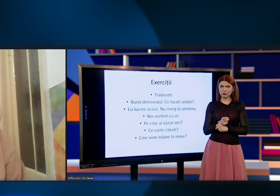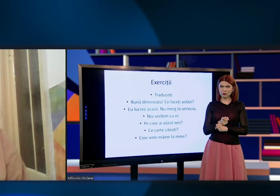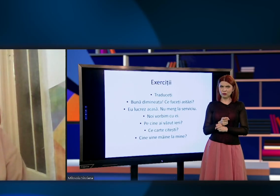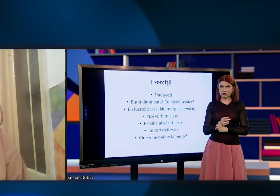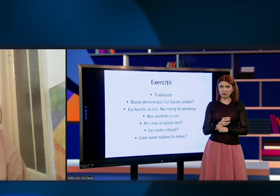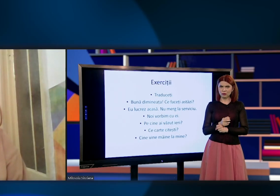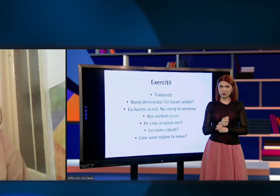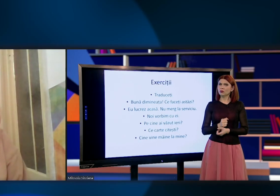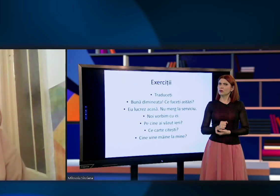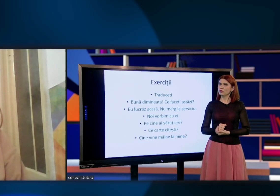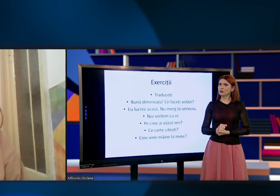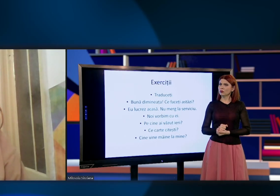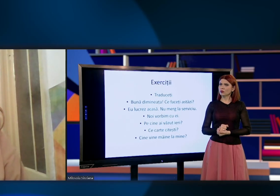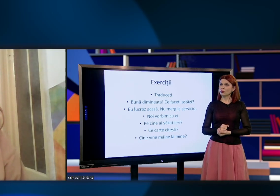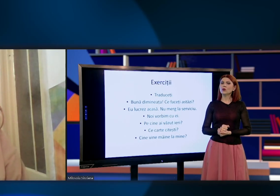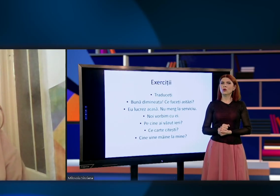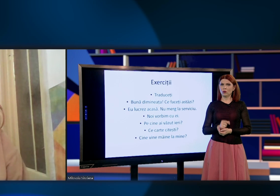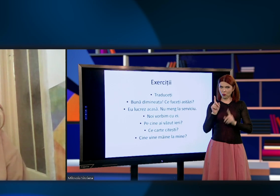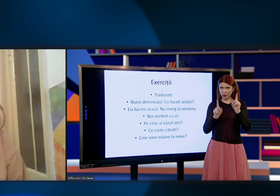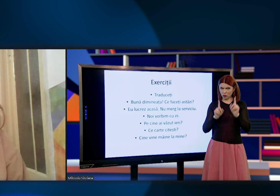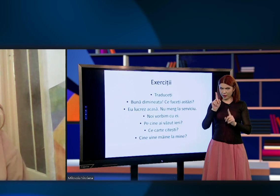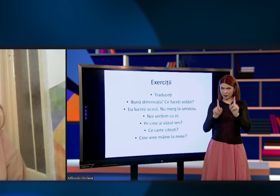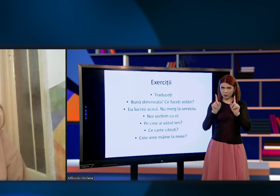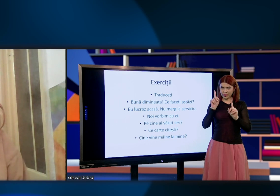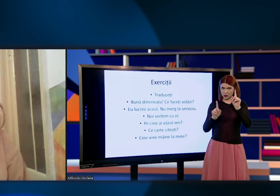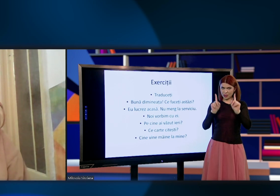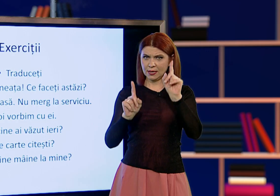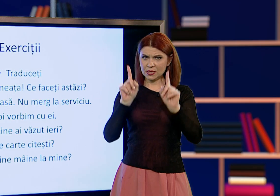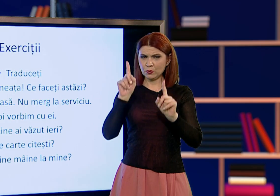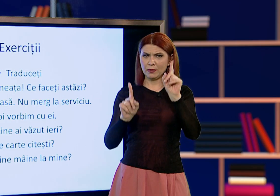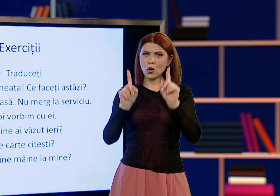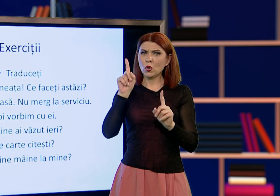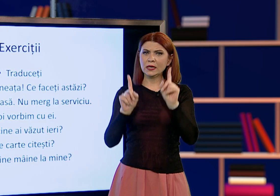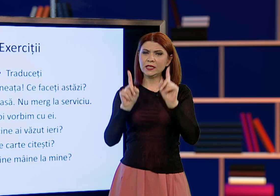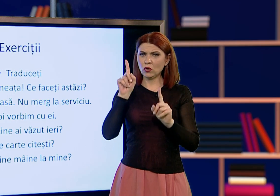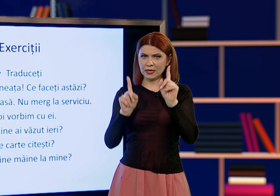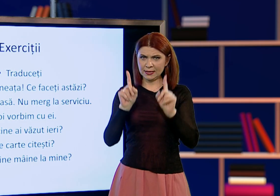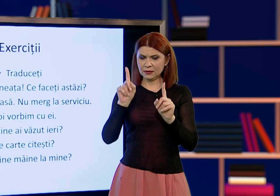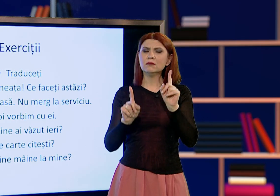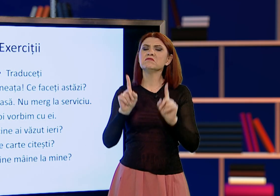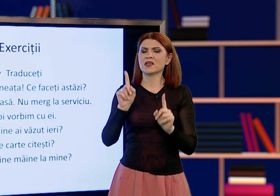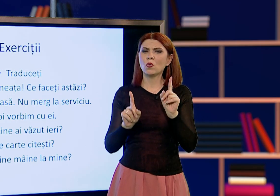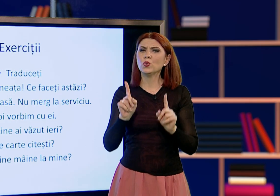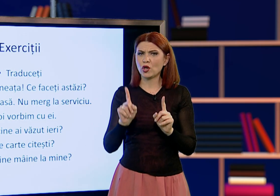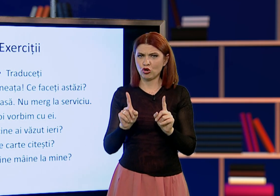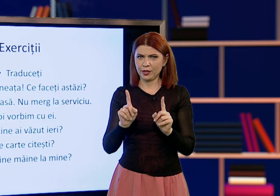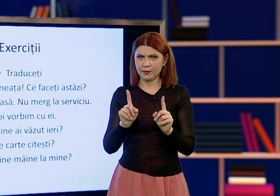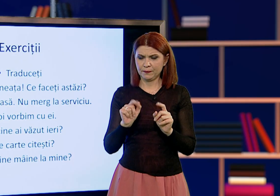uneori uneori Uite așa Da spunem câteodată sau uneori